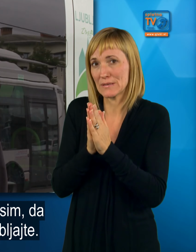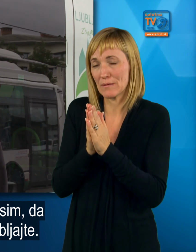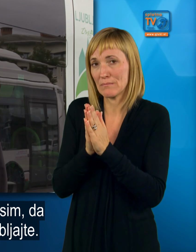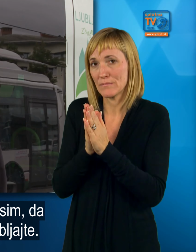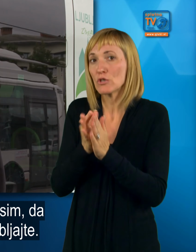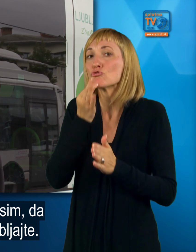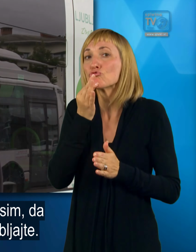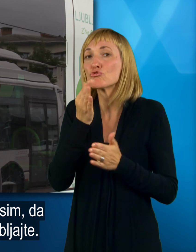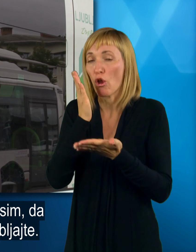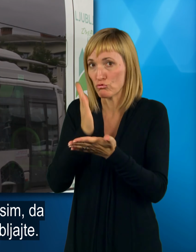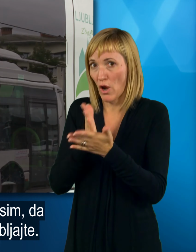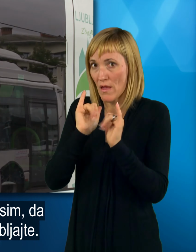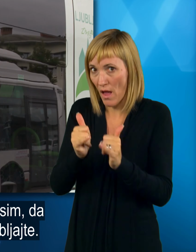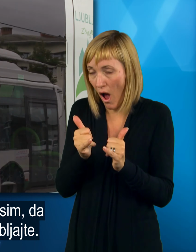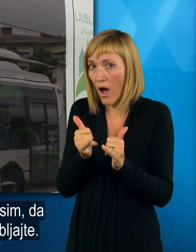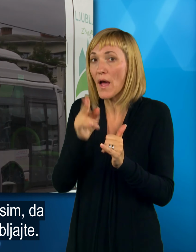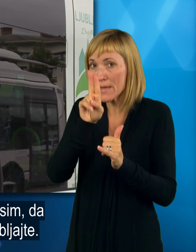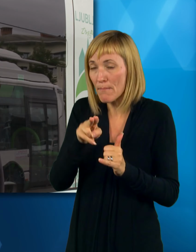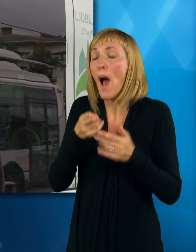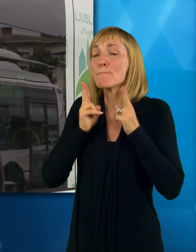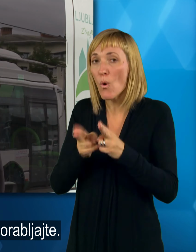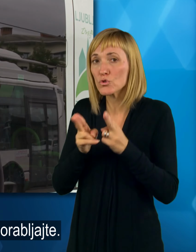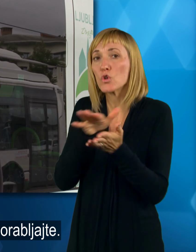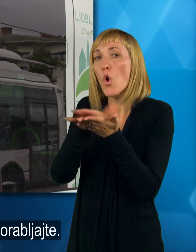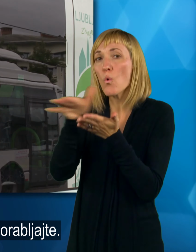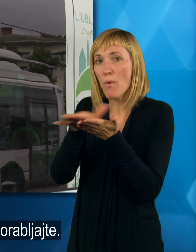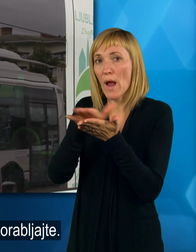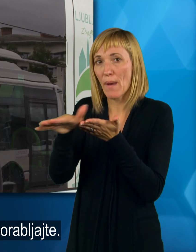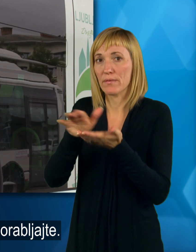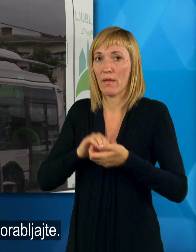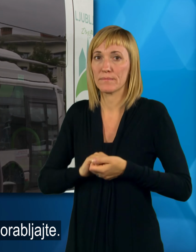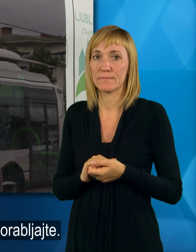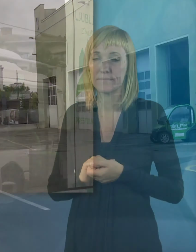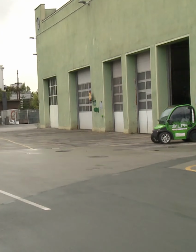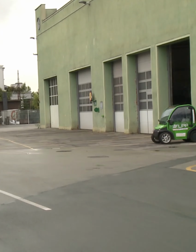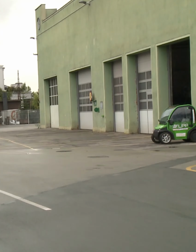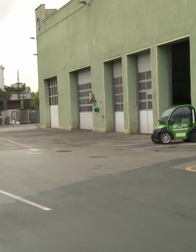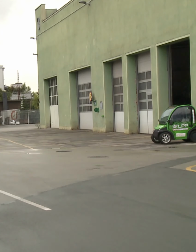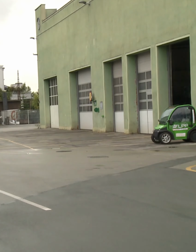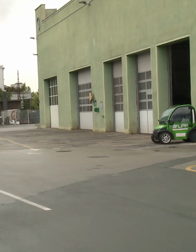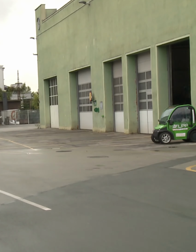prosim, da če že je, uporabljajte. Imate možnost, uporabljajte.